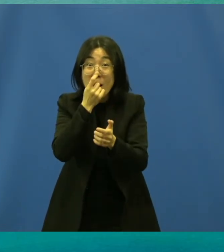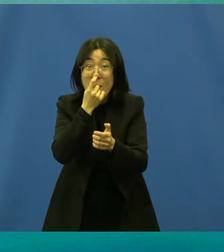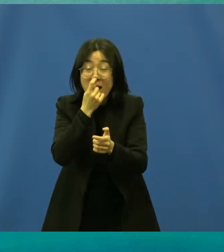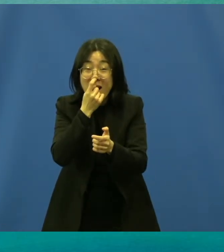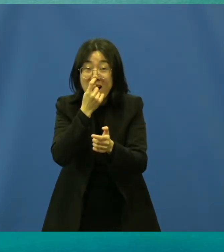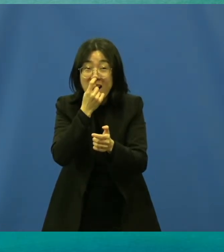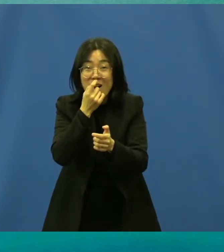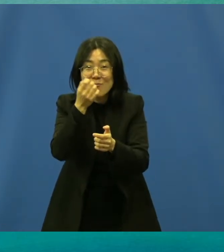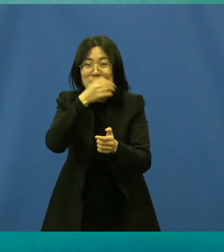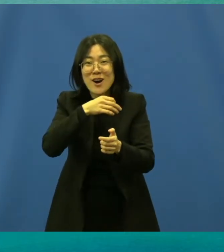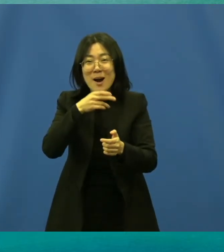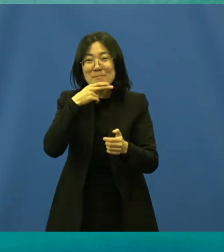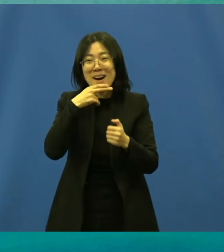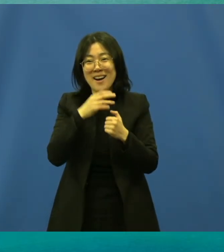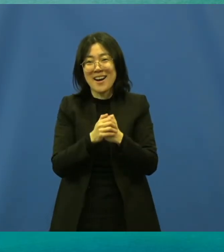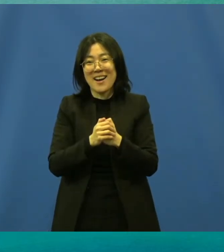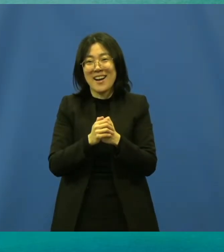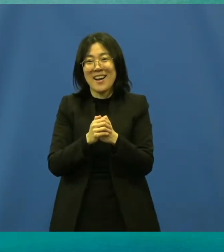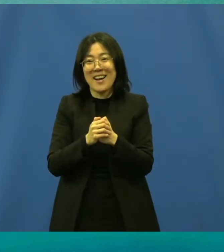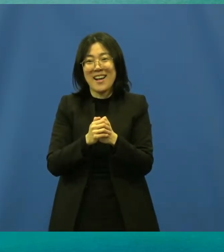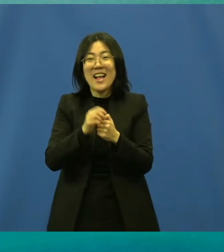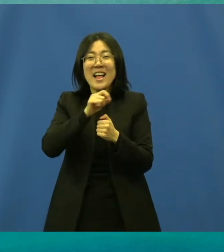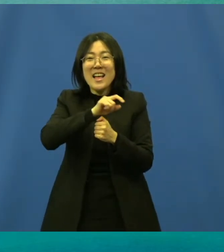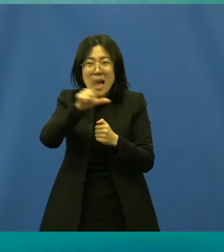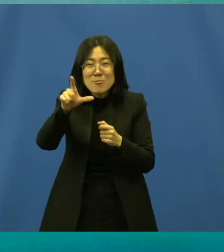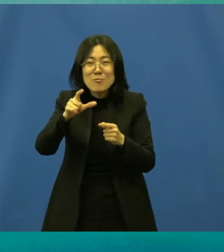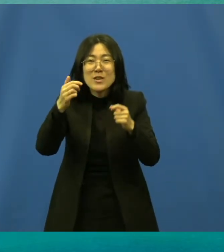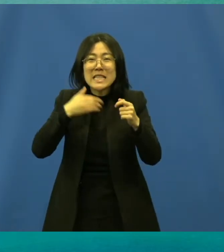대개 기도 학교의 중퇴자들입니다.